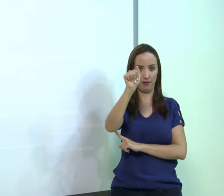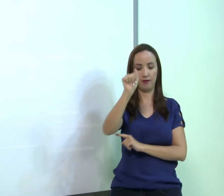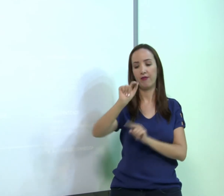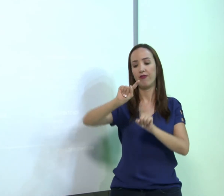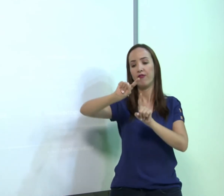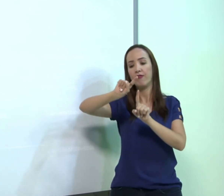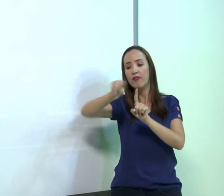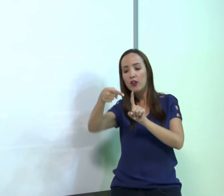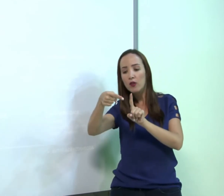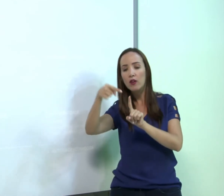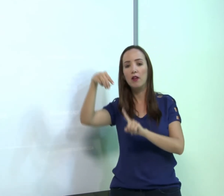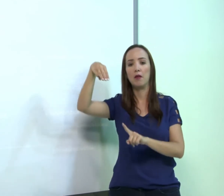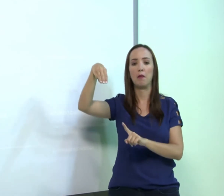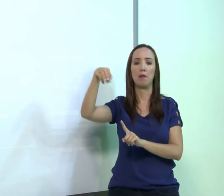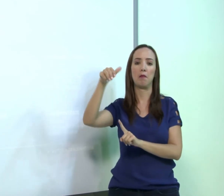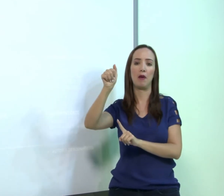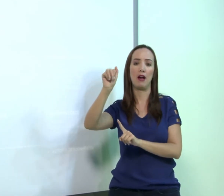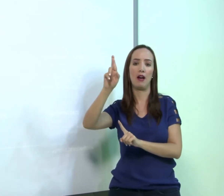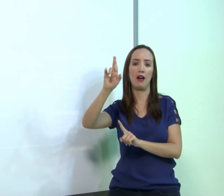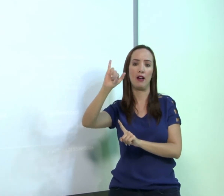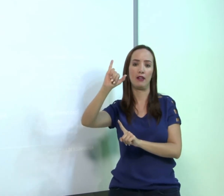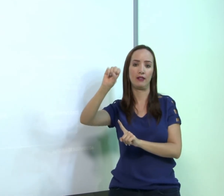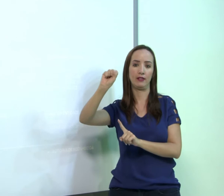Lima, maiúsculo, vírgula,